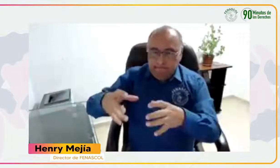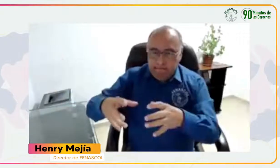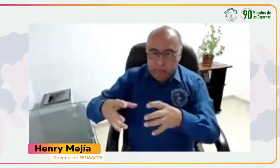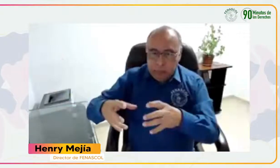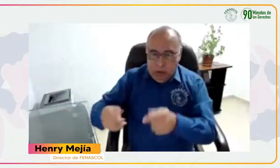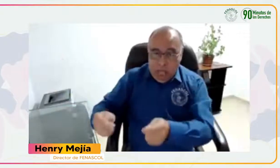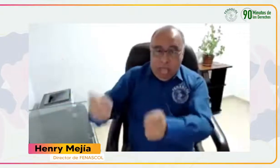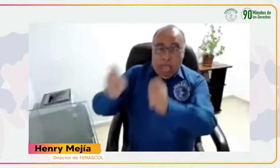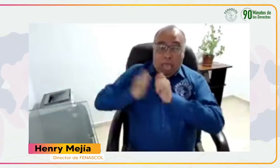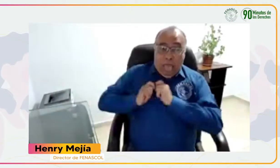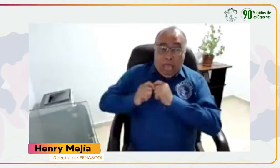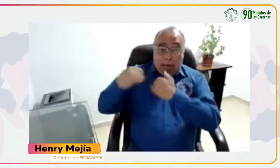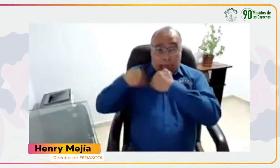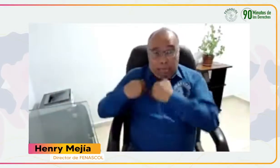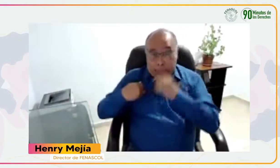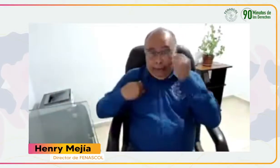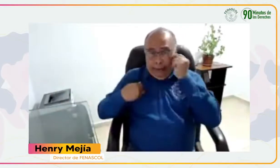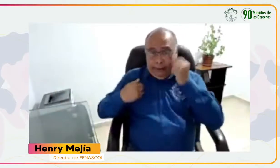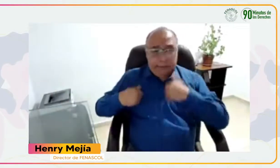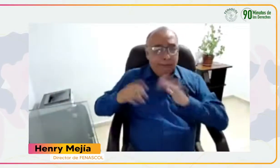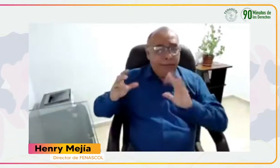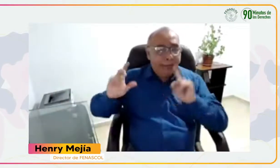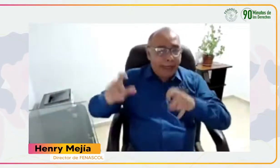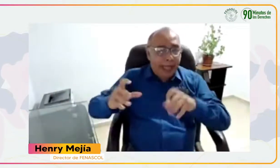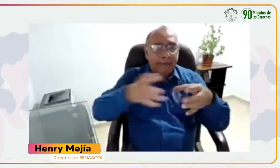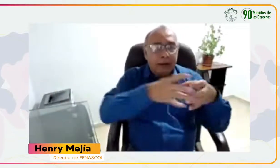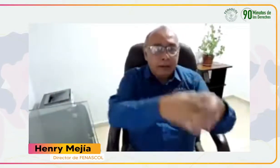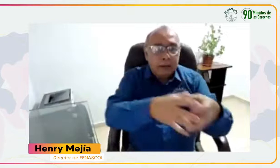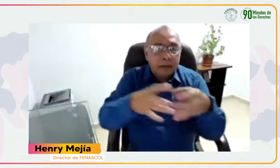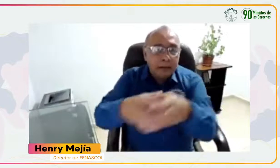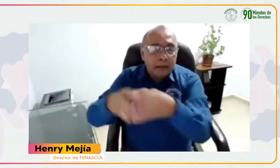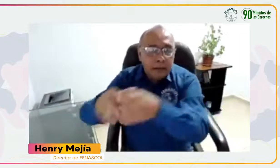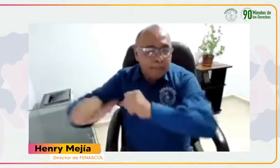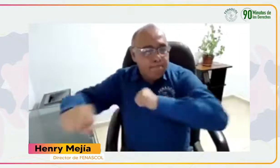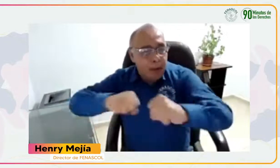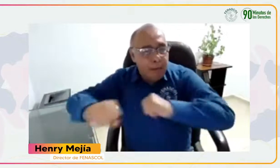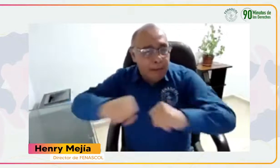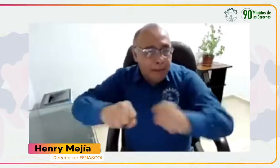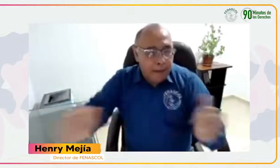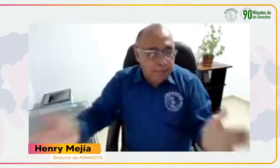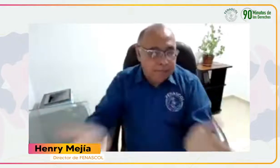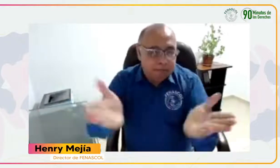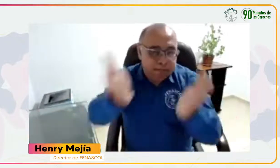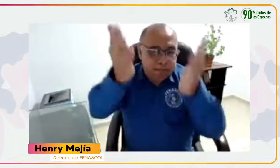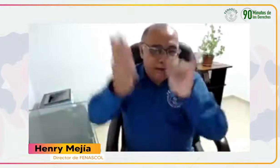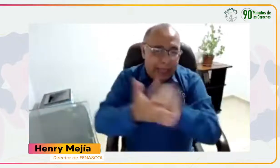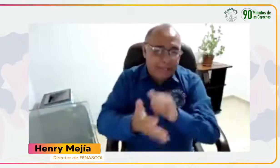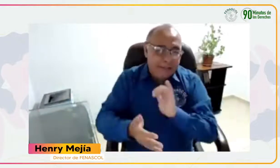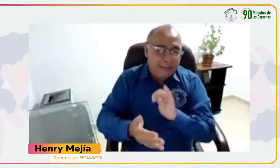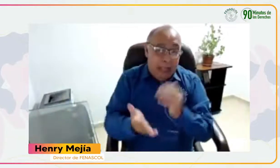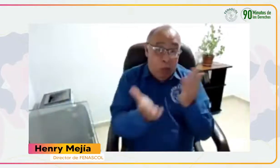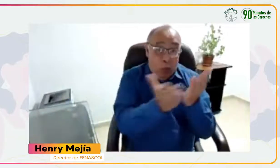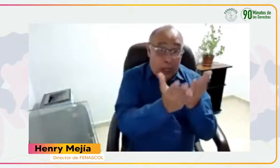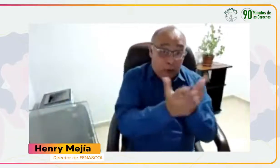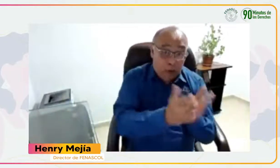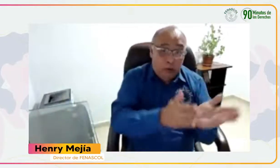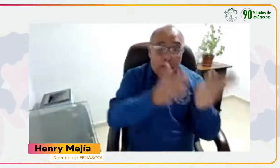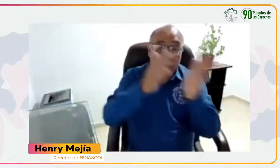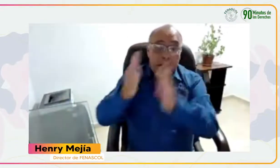esta conferencia o este encuentro? Pero digamos que la responsabilidad no puede atribuírseme solamente a mí, sino